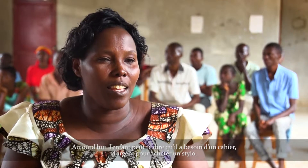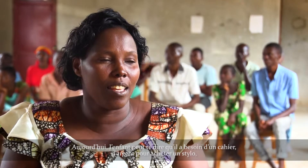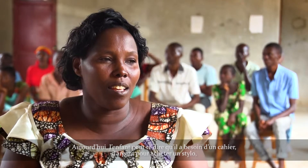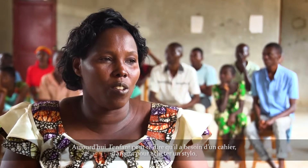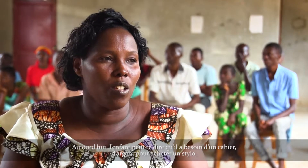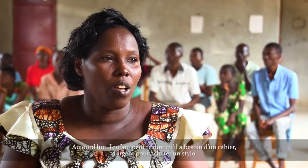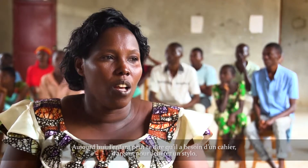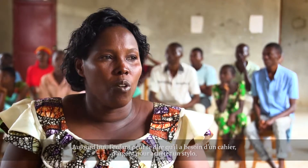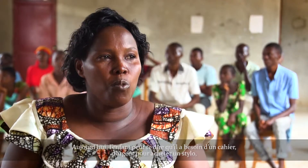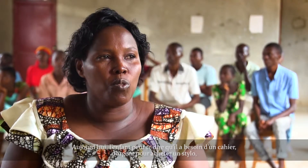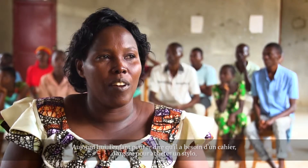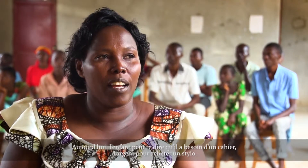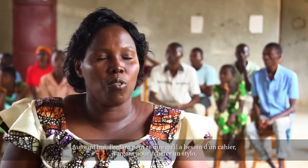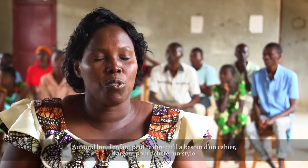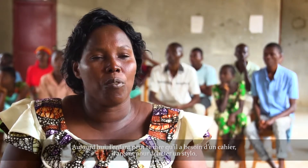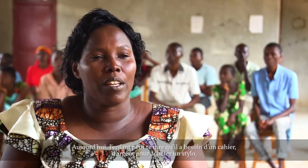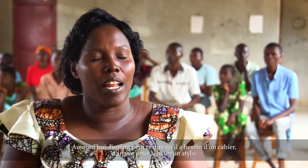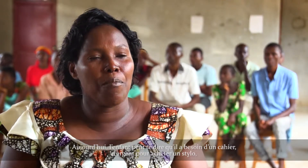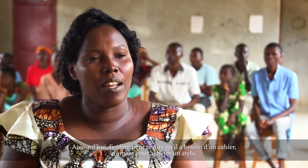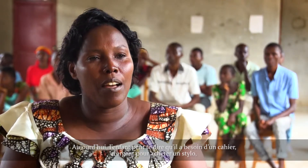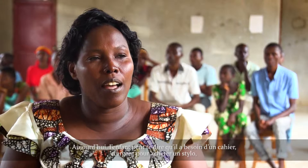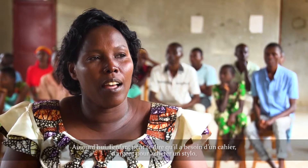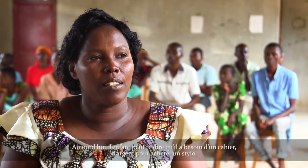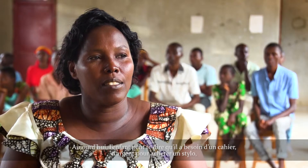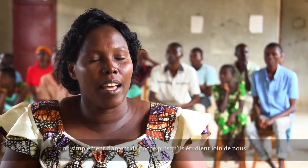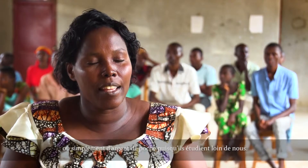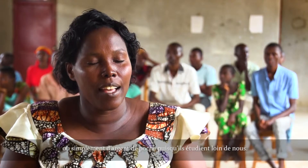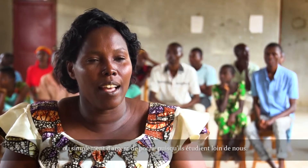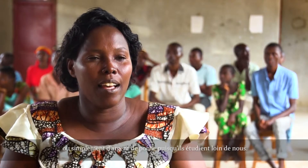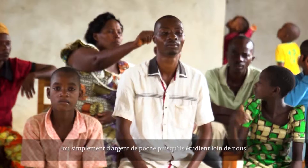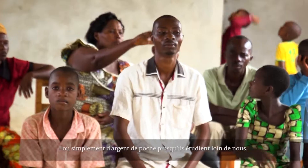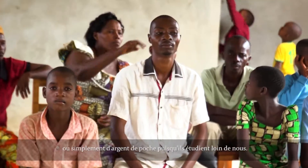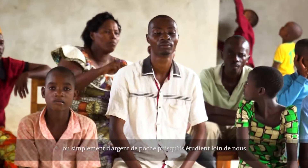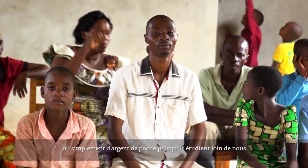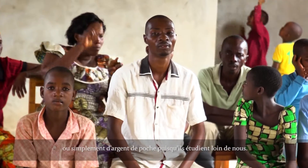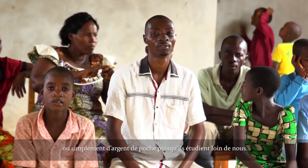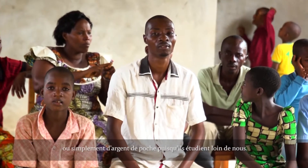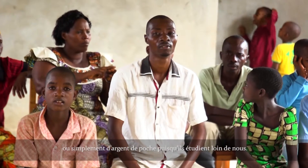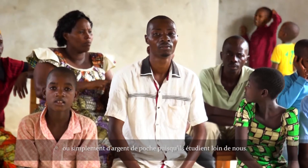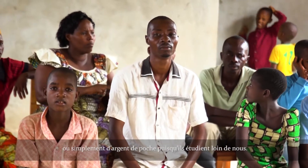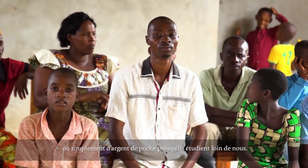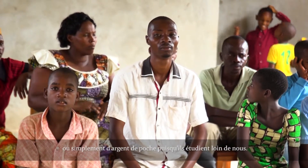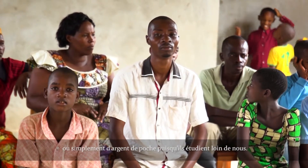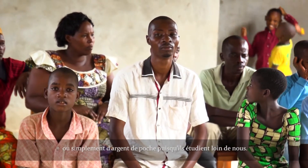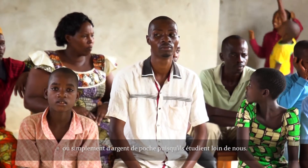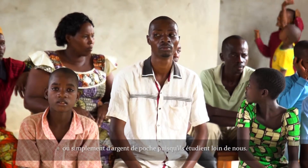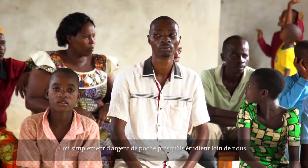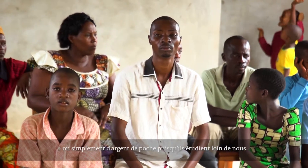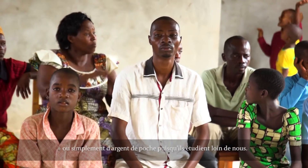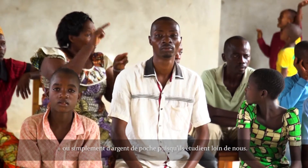ndakeneye udufaranga tugushobora kugura ikaramu ntari ngaha ntari muhira utuntu nyine umwana akeneye azi